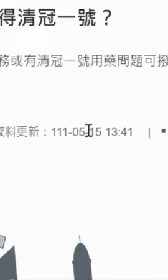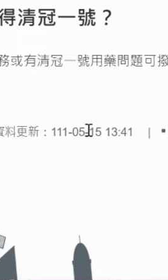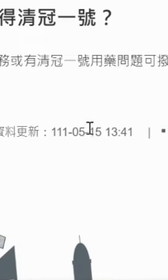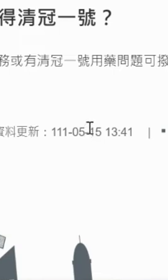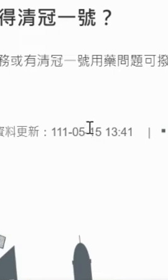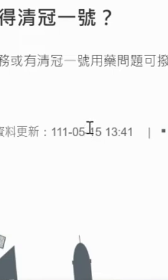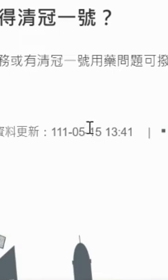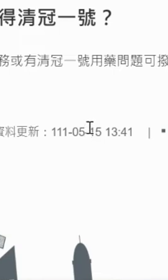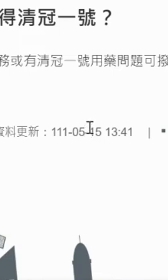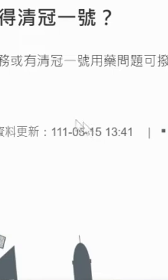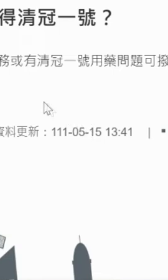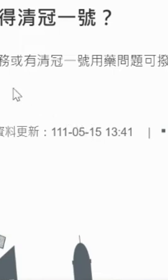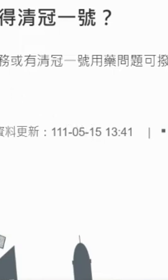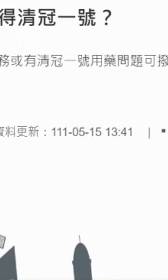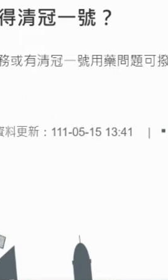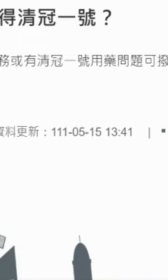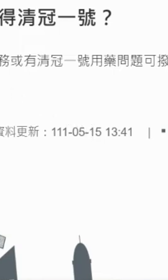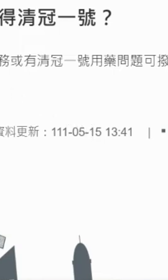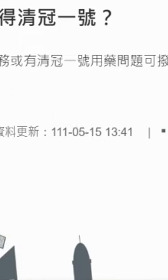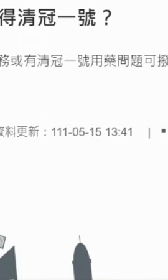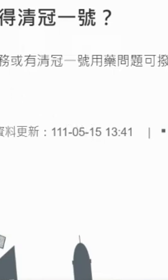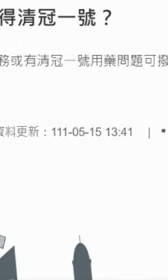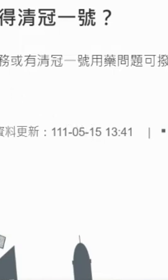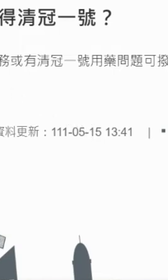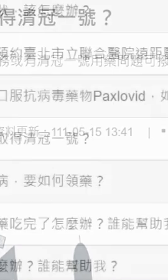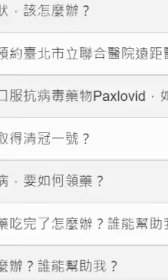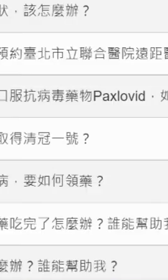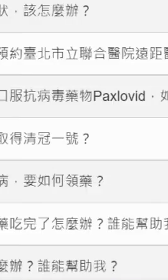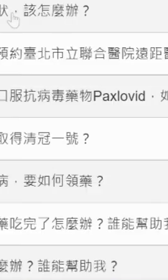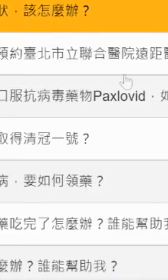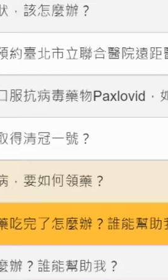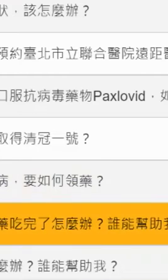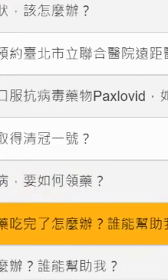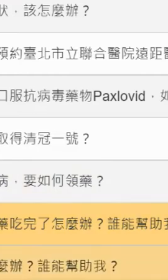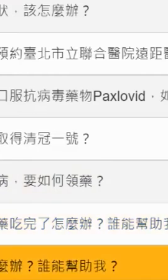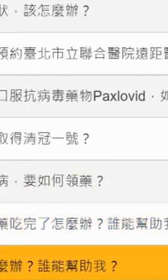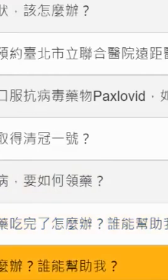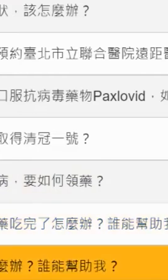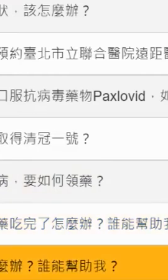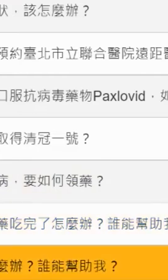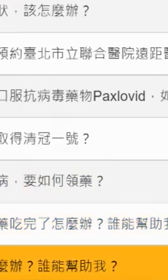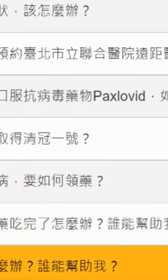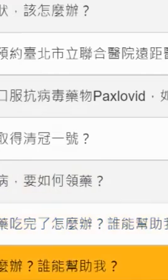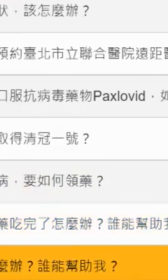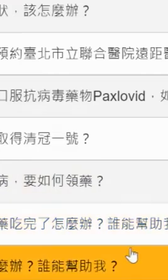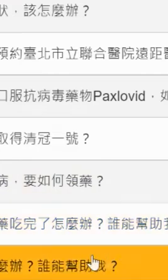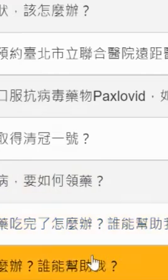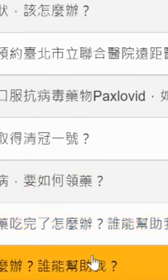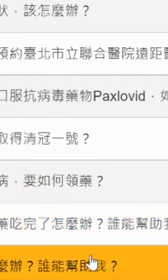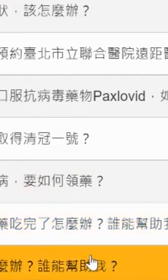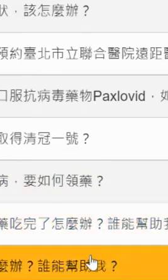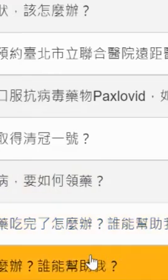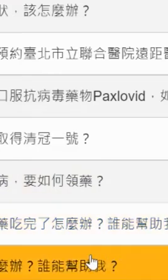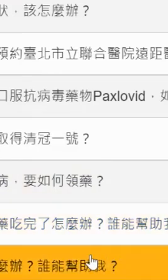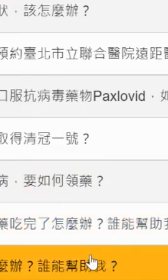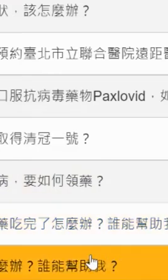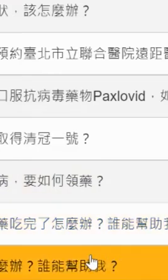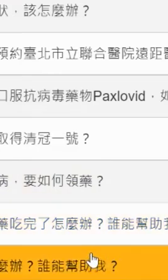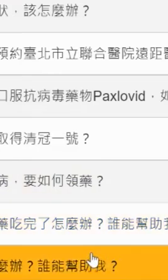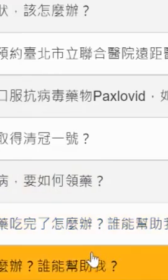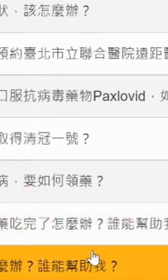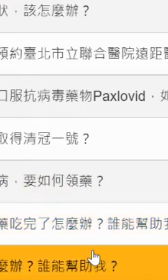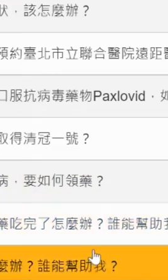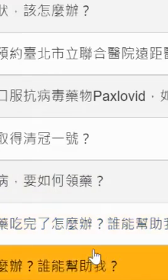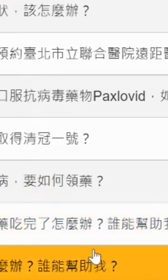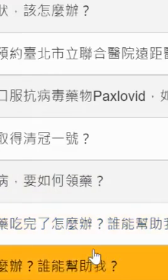讯的更新都会在每一天都晚上我们都会去 update， 然后第二天就会呈现最新的状况。所以你进来之后你就可